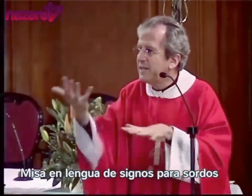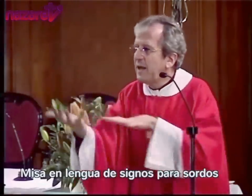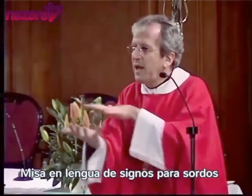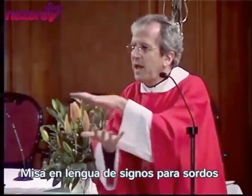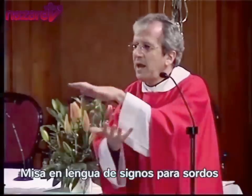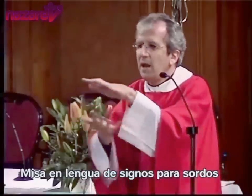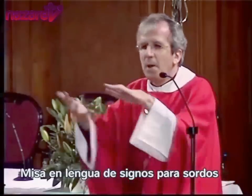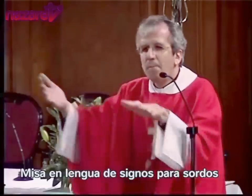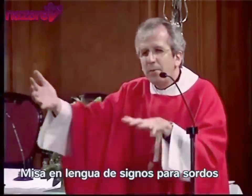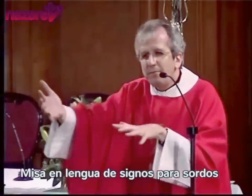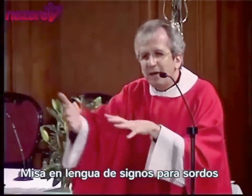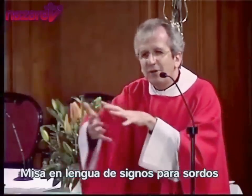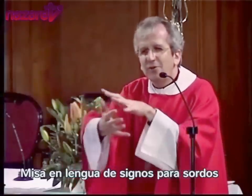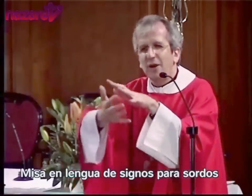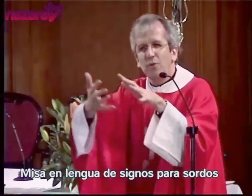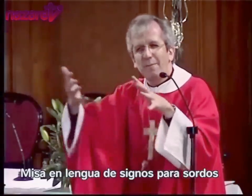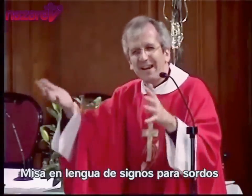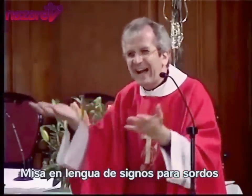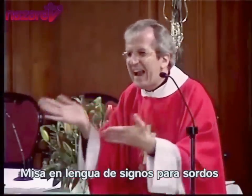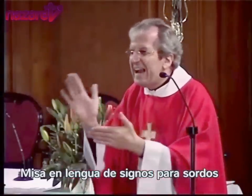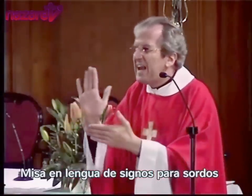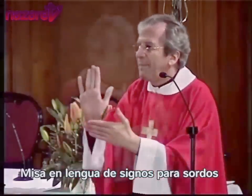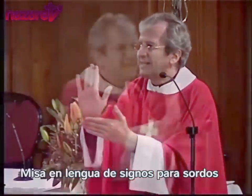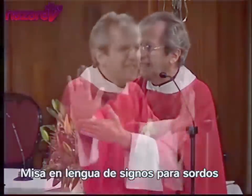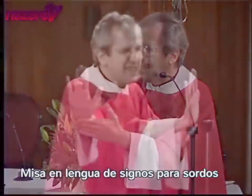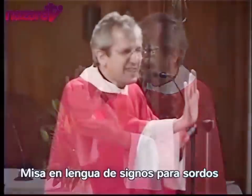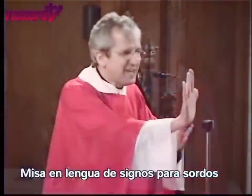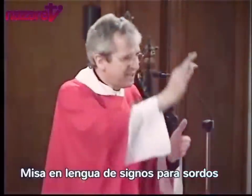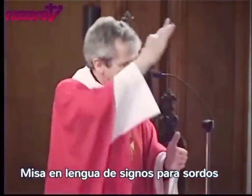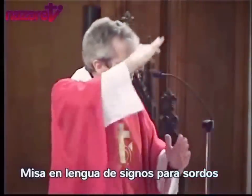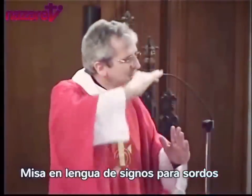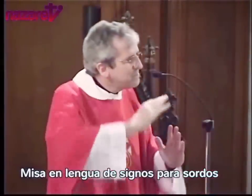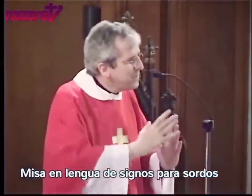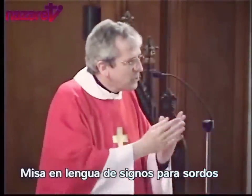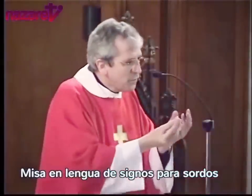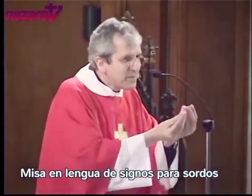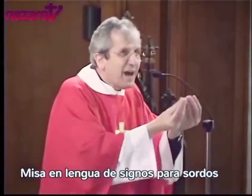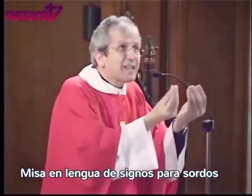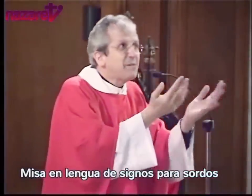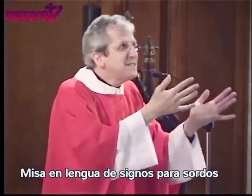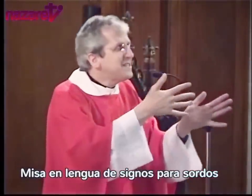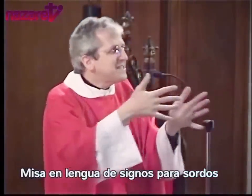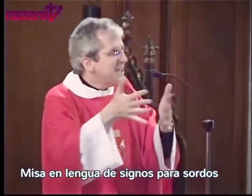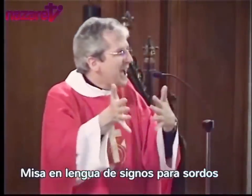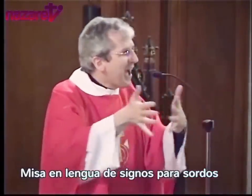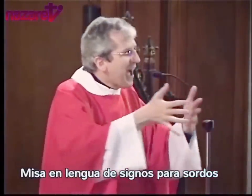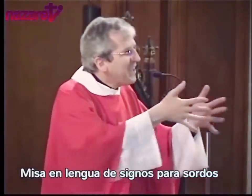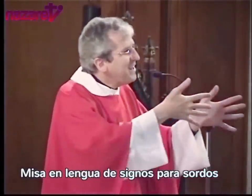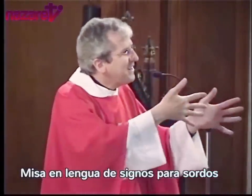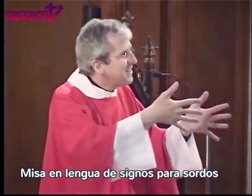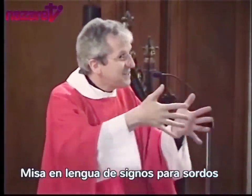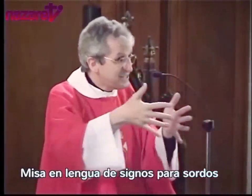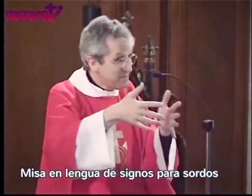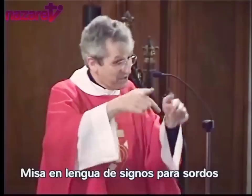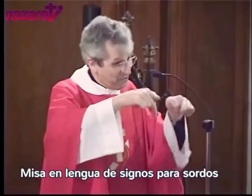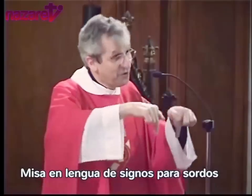¿eh? Es decir, el movimiento, de alguna manera, la presencia del Espíritu a través de ese